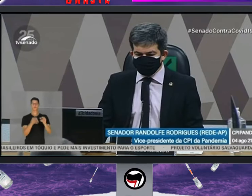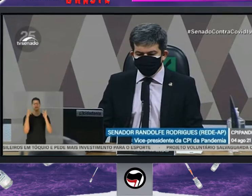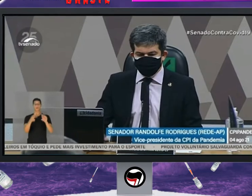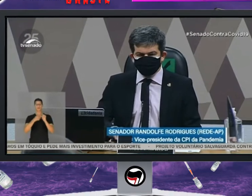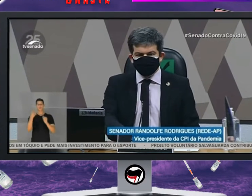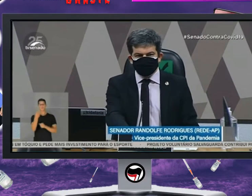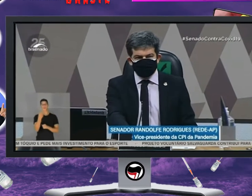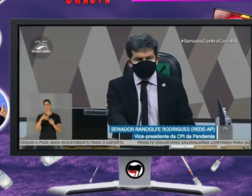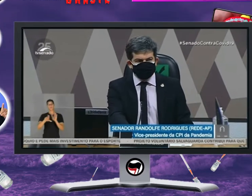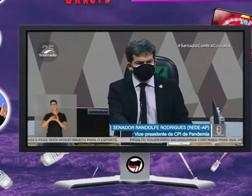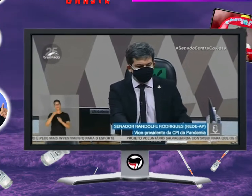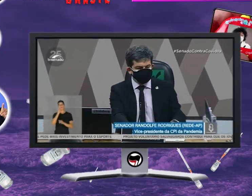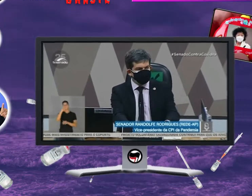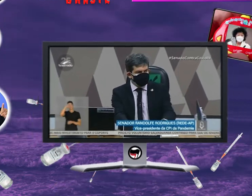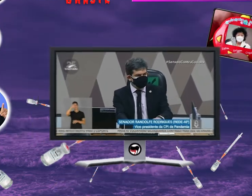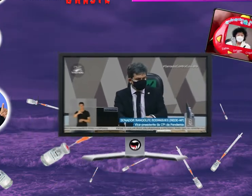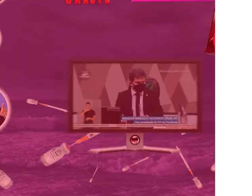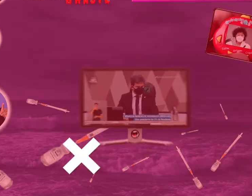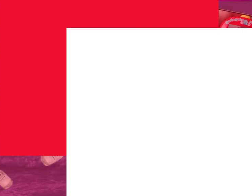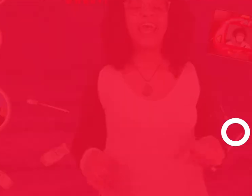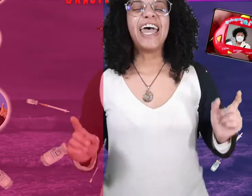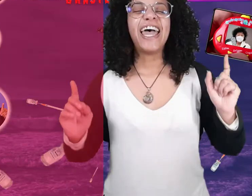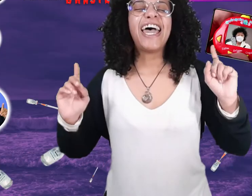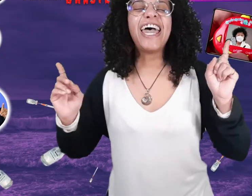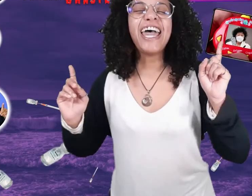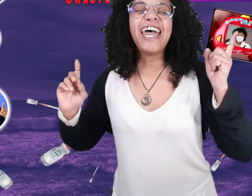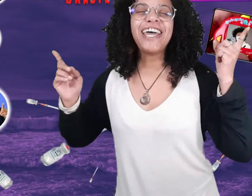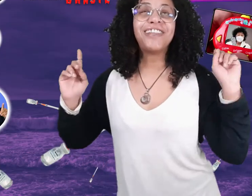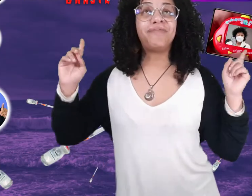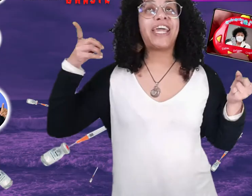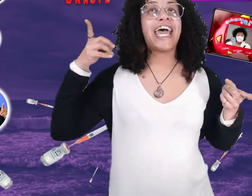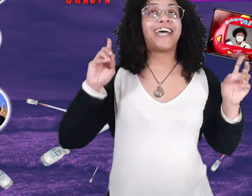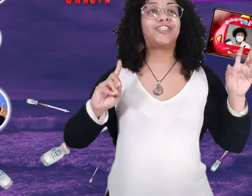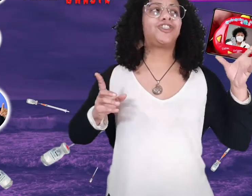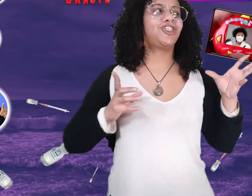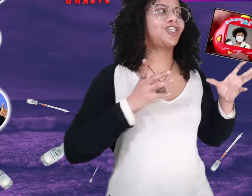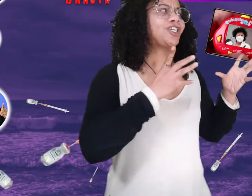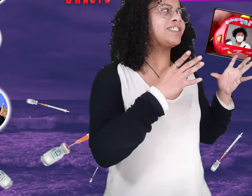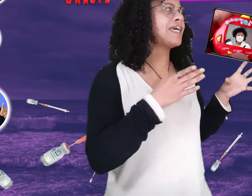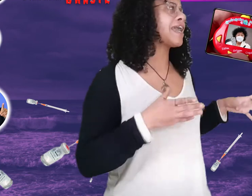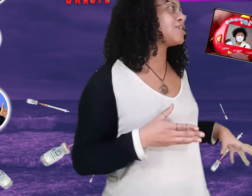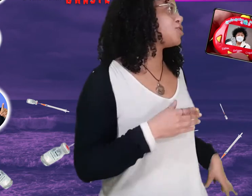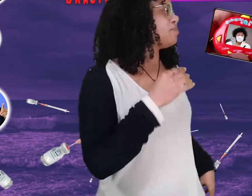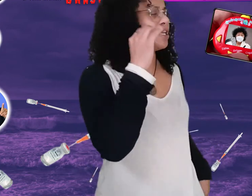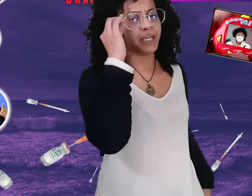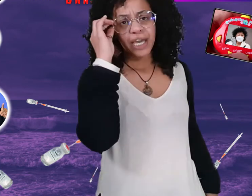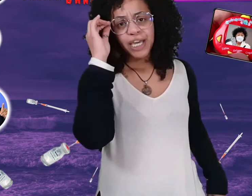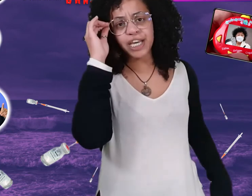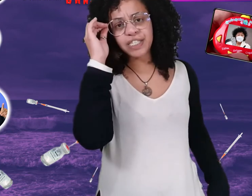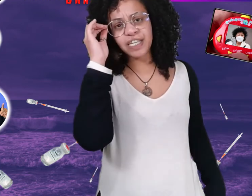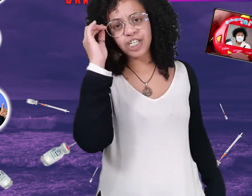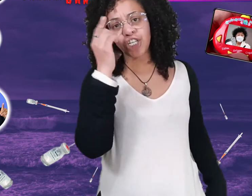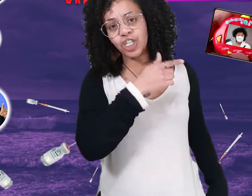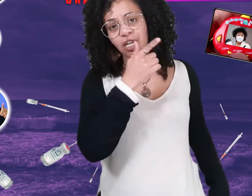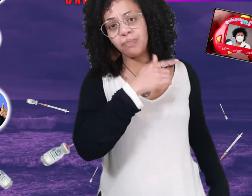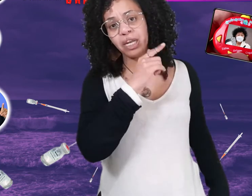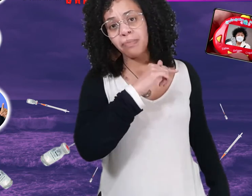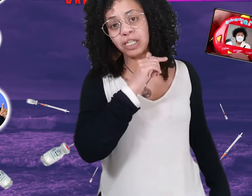artigo 4º da Lei 1579 de 1952. Ei, Dominguete, o que você quer de mim? E assim a gente termina mais